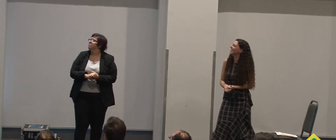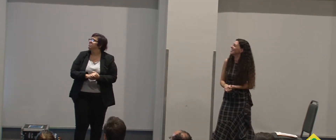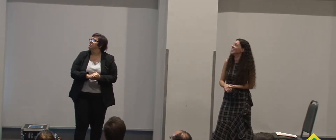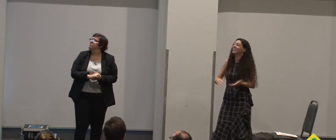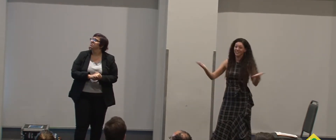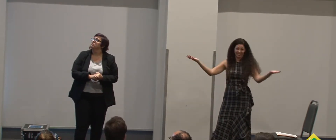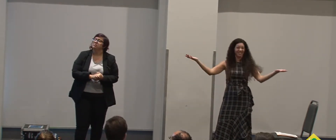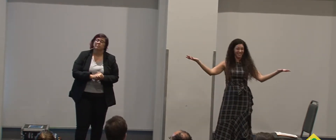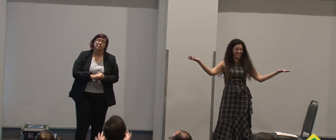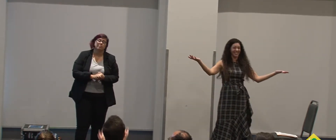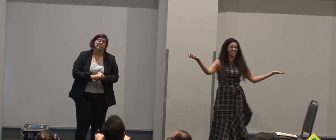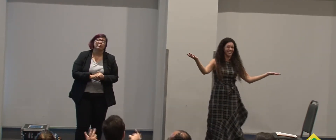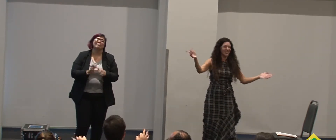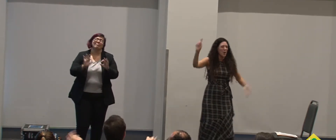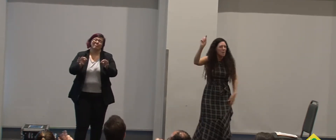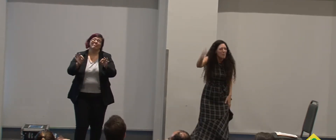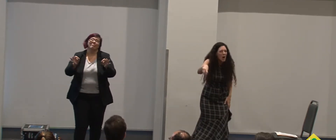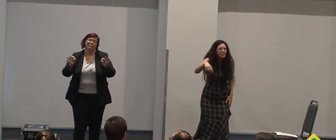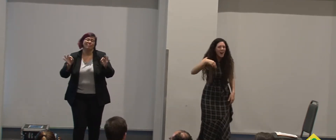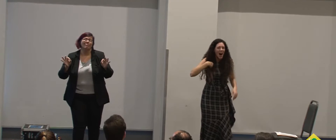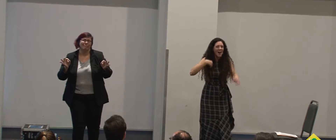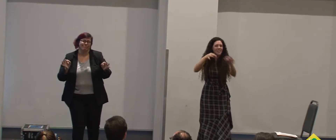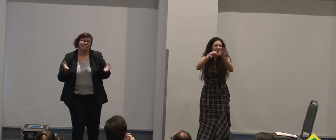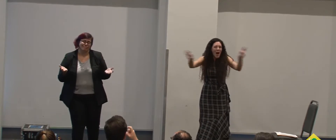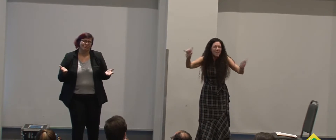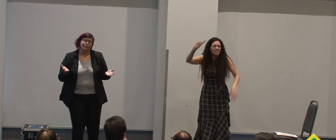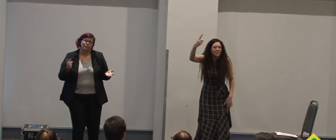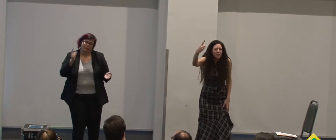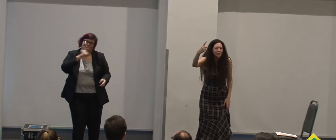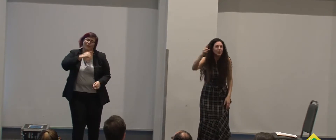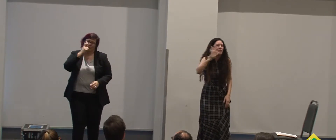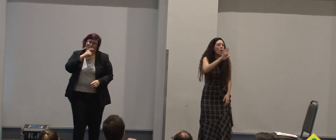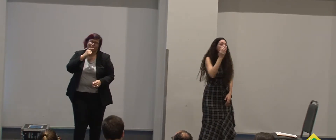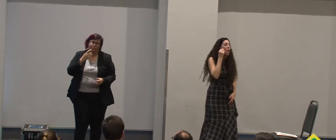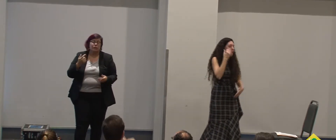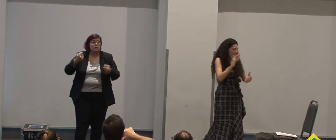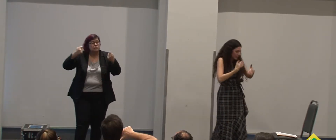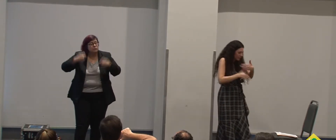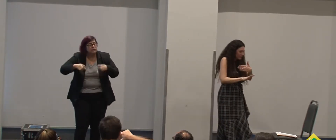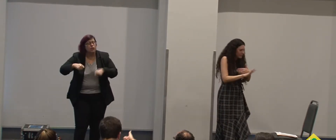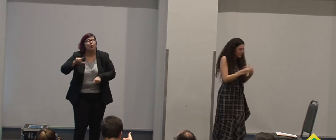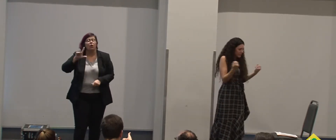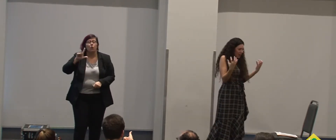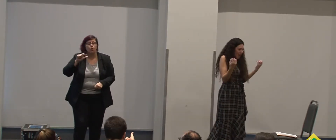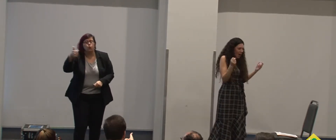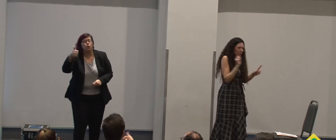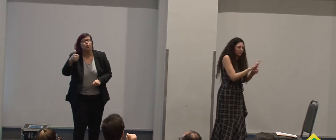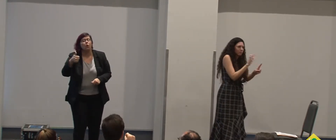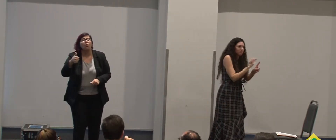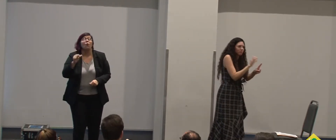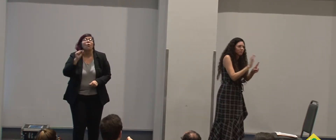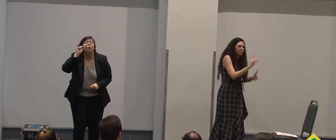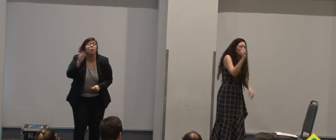Observem essa frase. É falsa. É mentira.